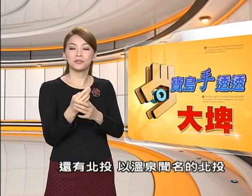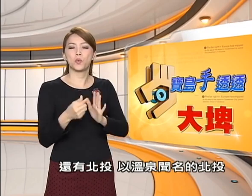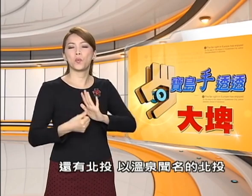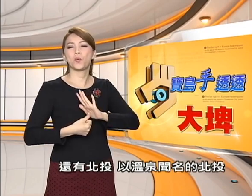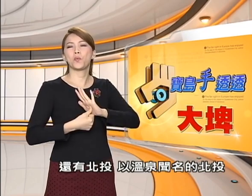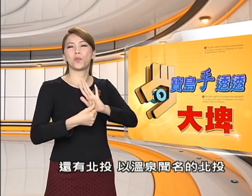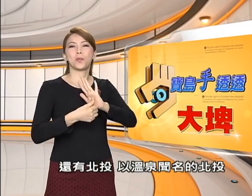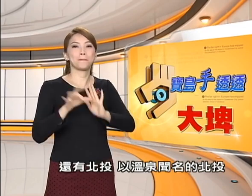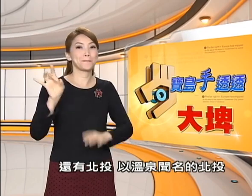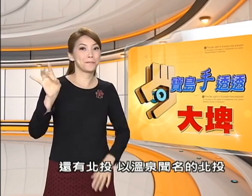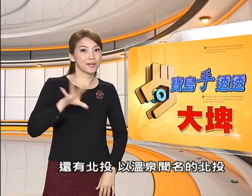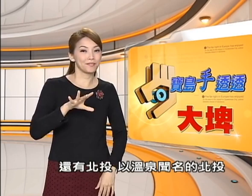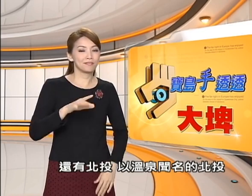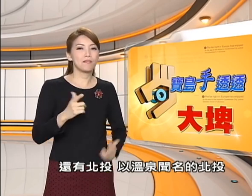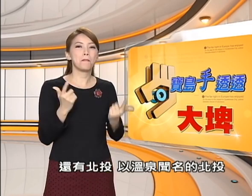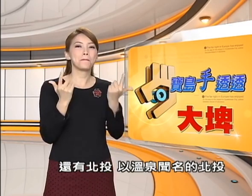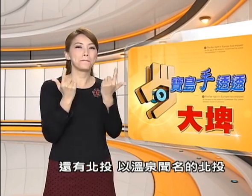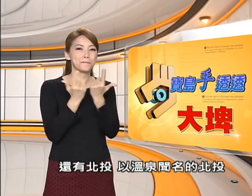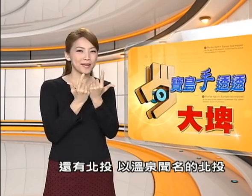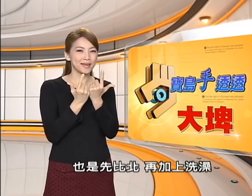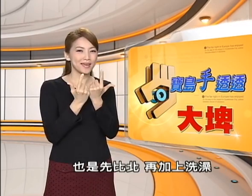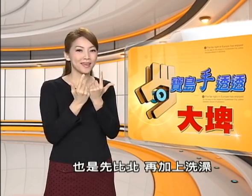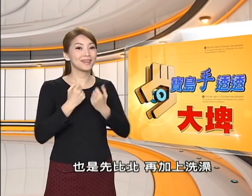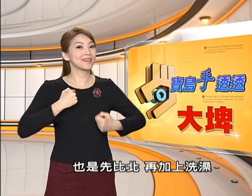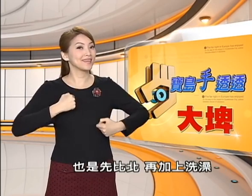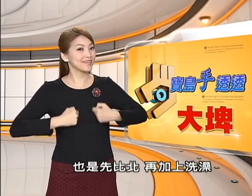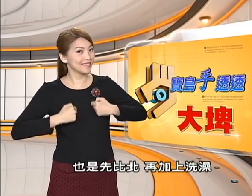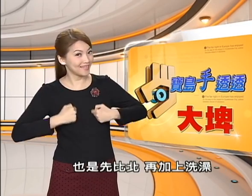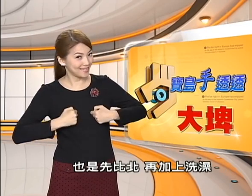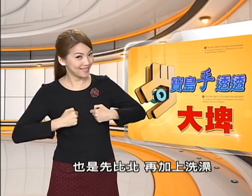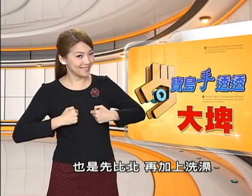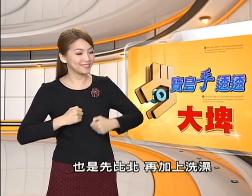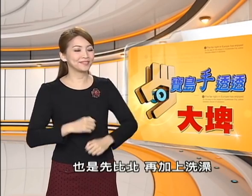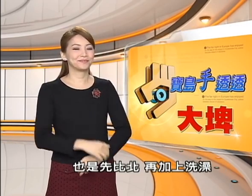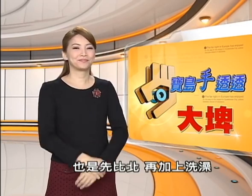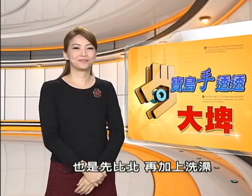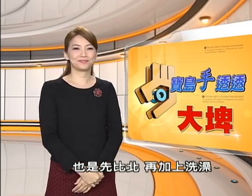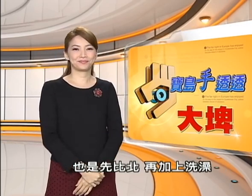投以温泉闻名的北投，也是先比北再加上洗澡。